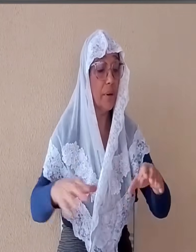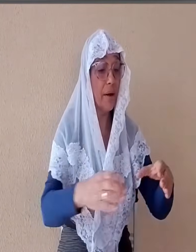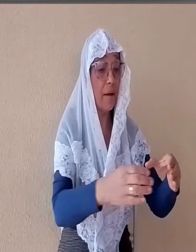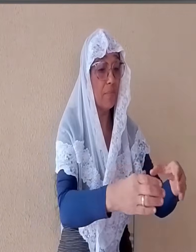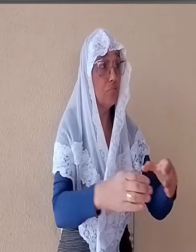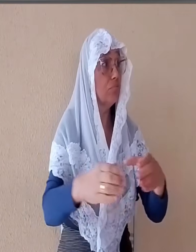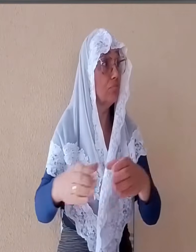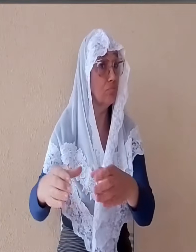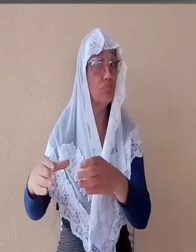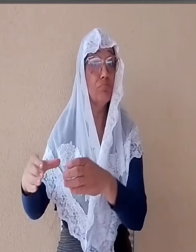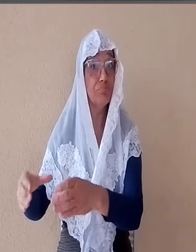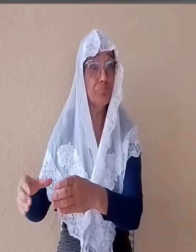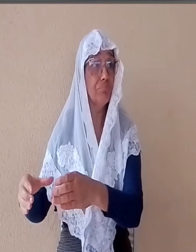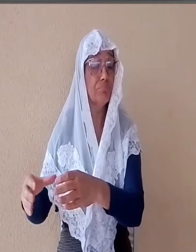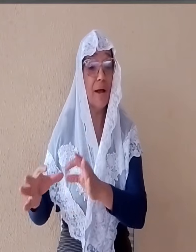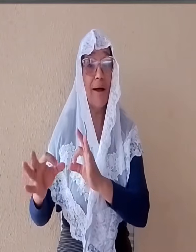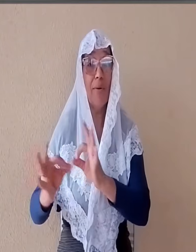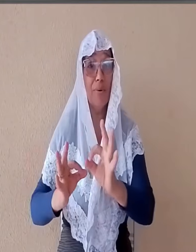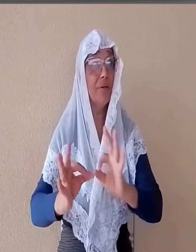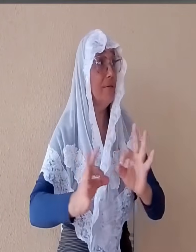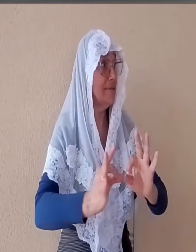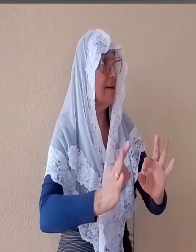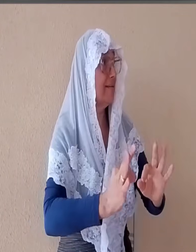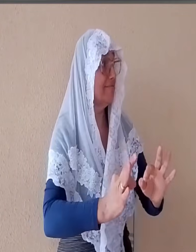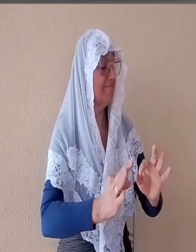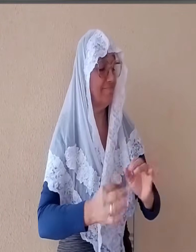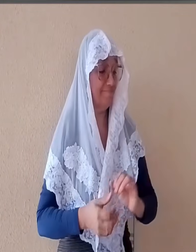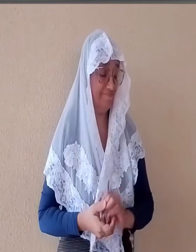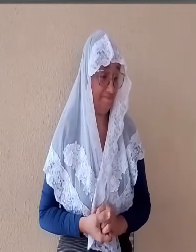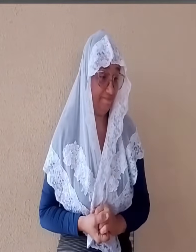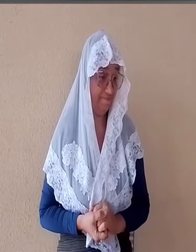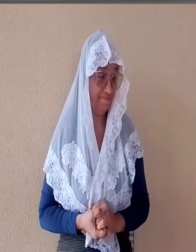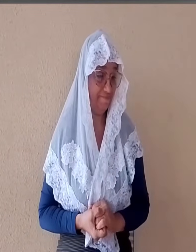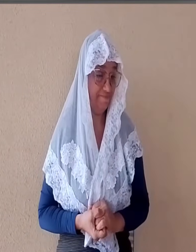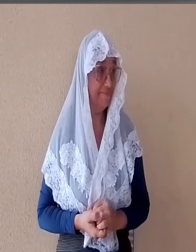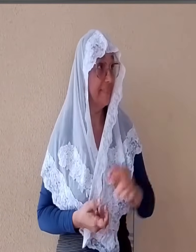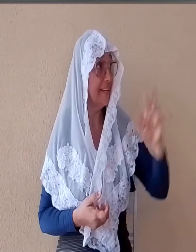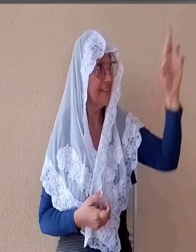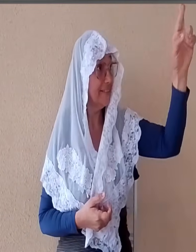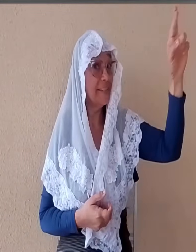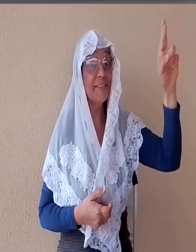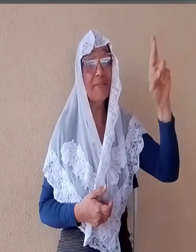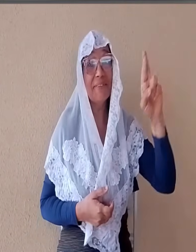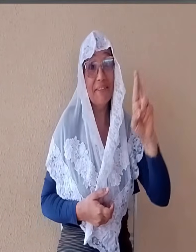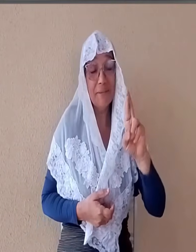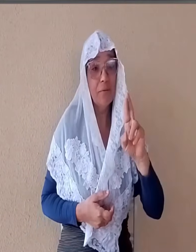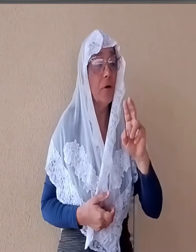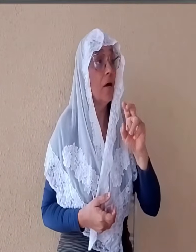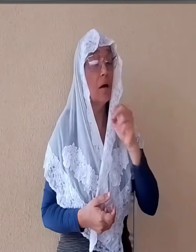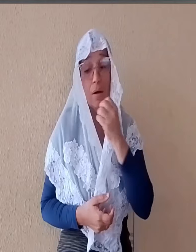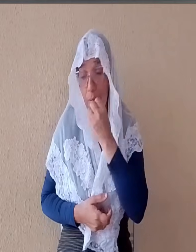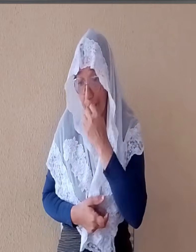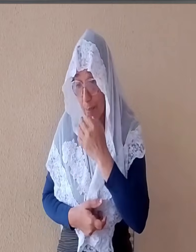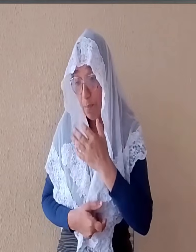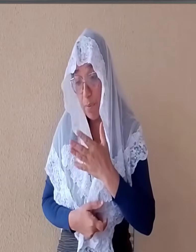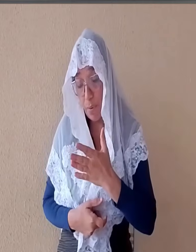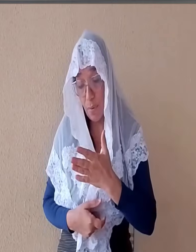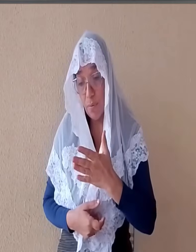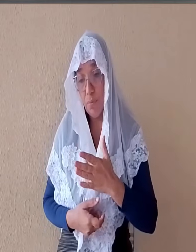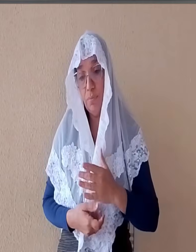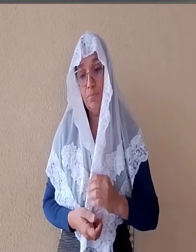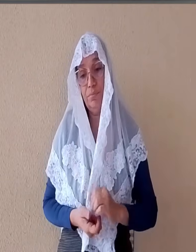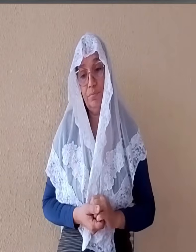Senhor falou para Moisés: o conselho é bom, Moisés. O conselho é bom. Mas tudo buscava o Senhor.